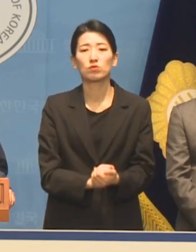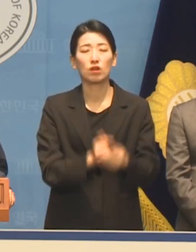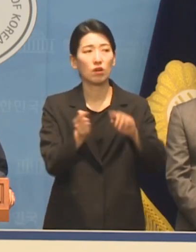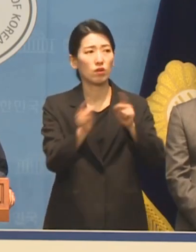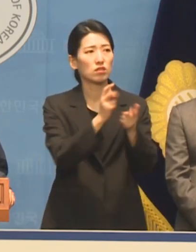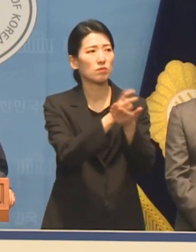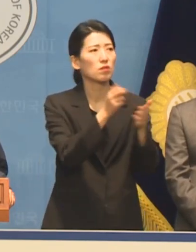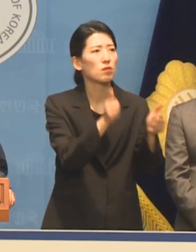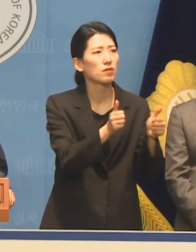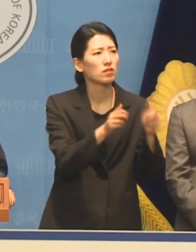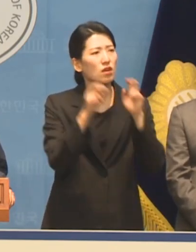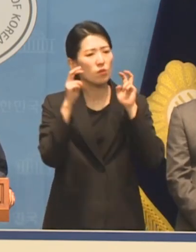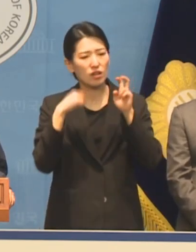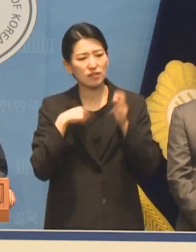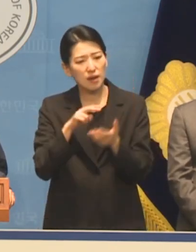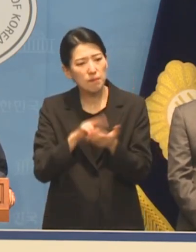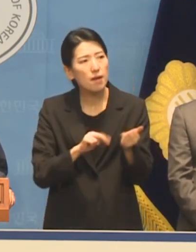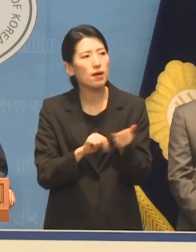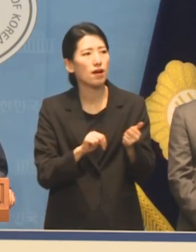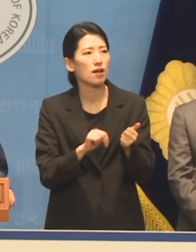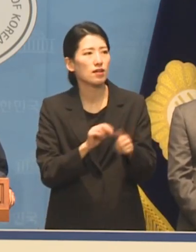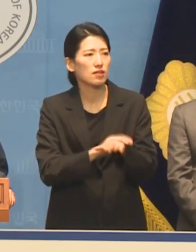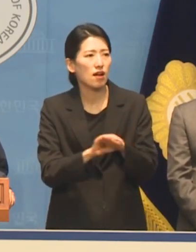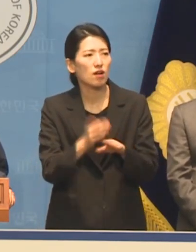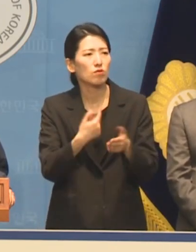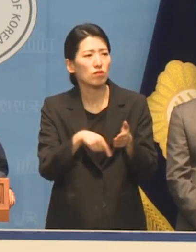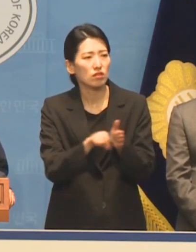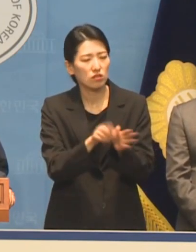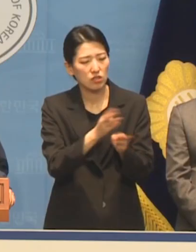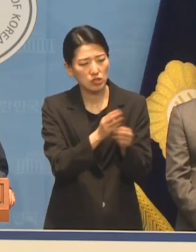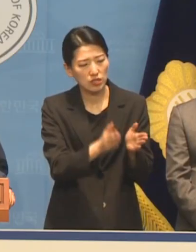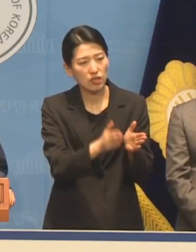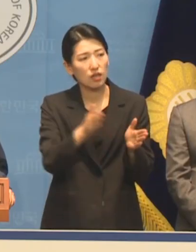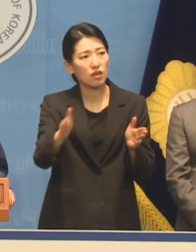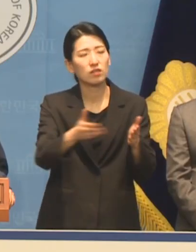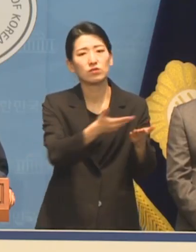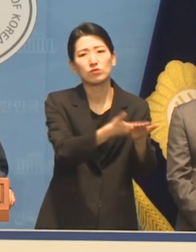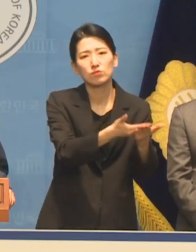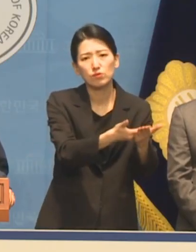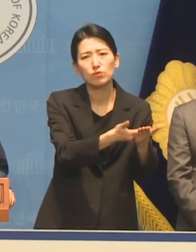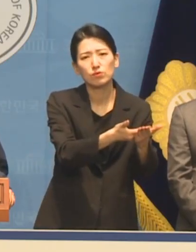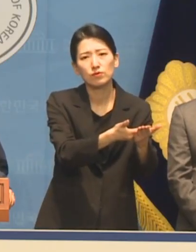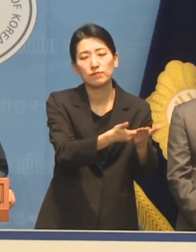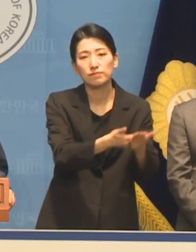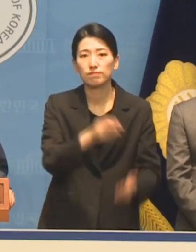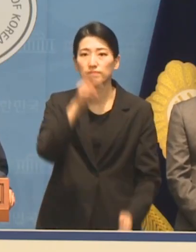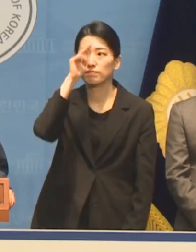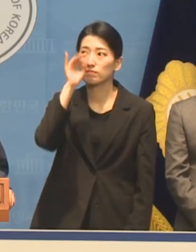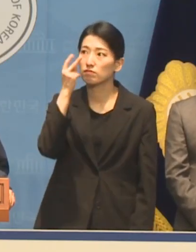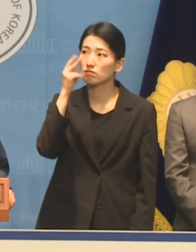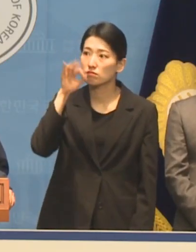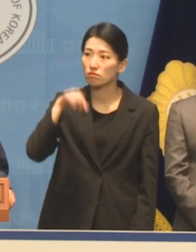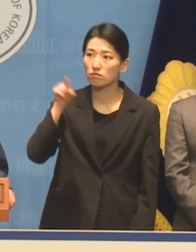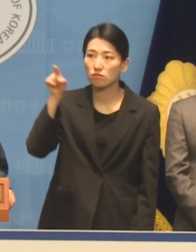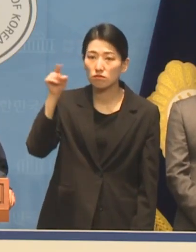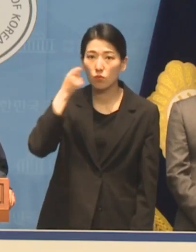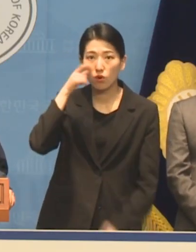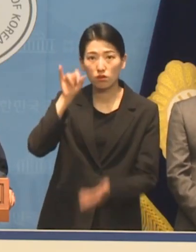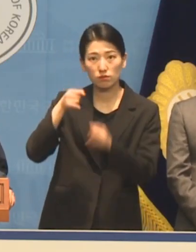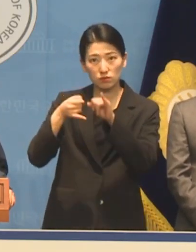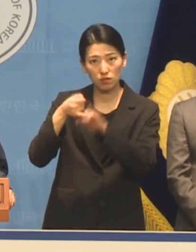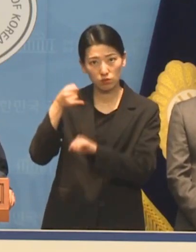다시 한번 될 수 있도록 기회를 주십시오. 그리고 박영우 4년의